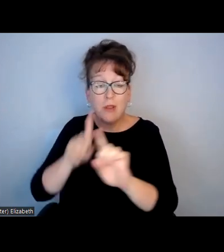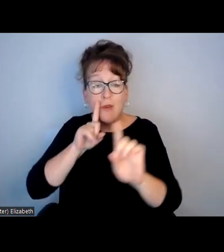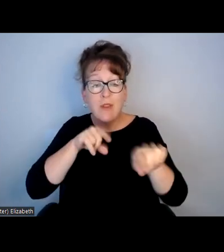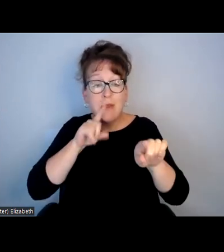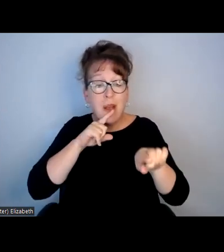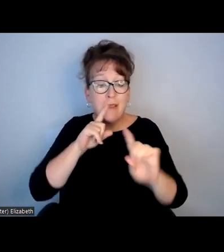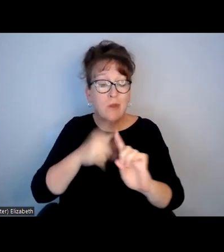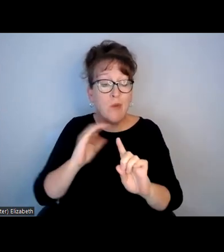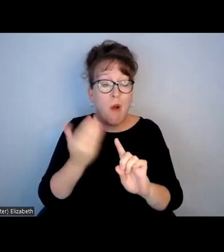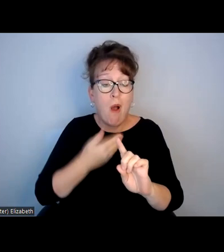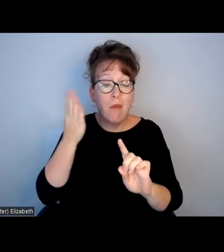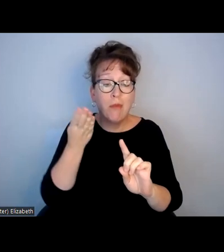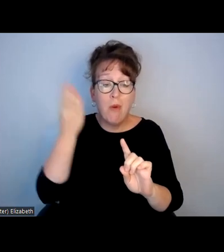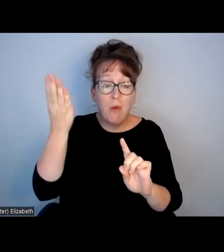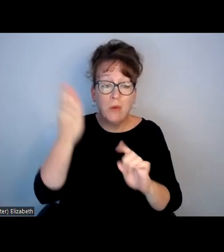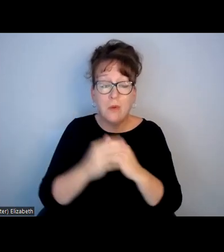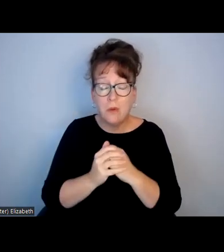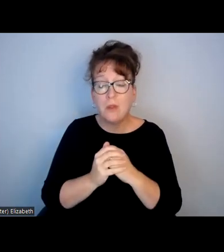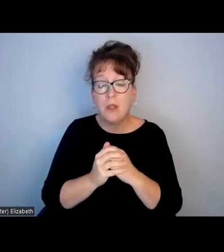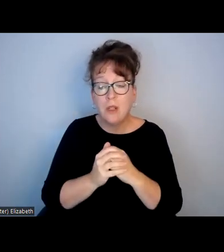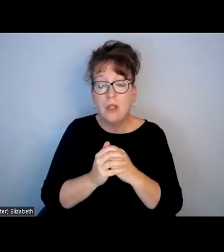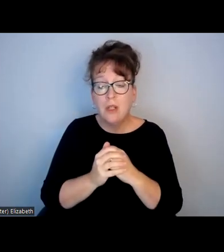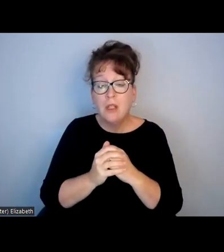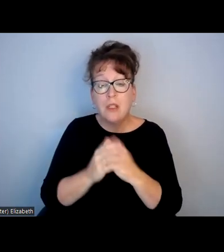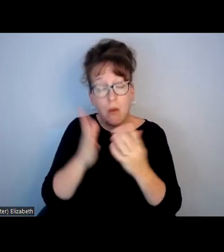eh algunas de las